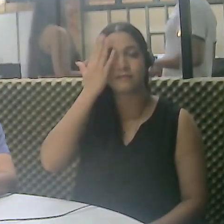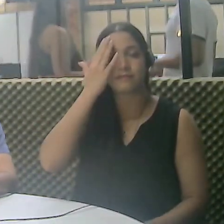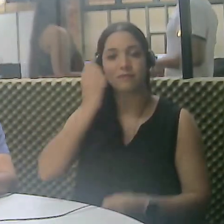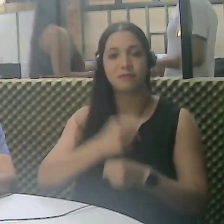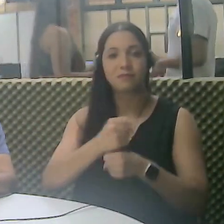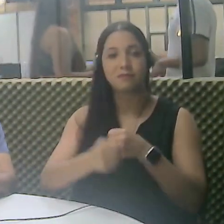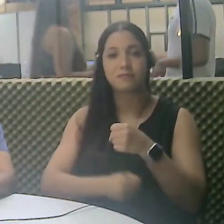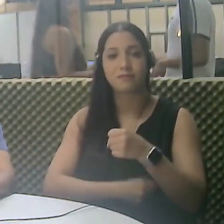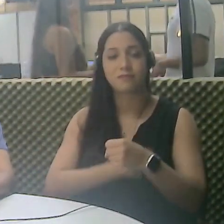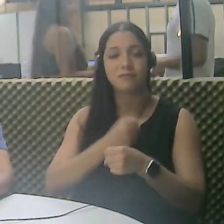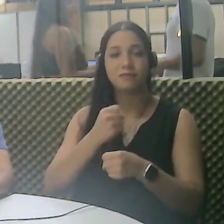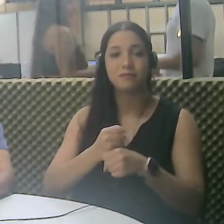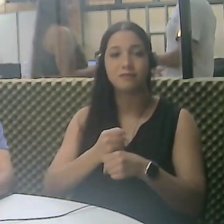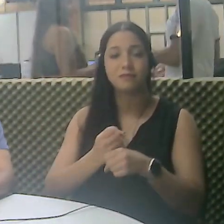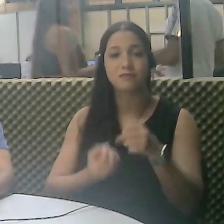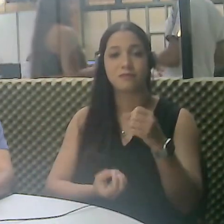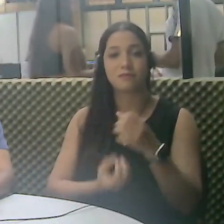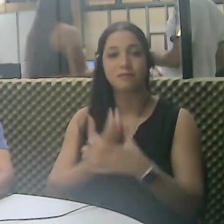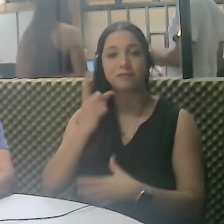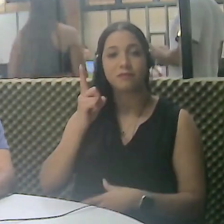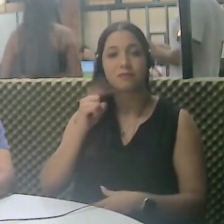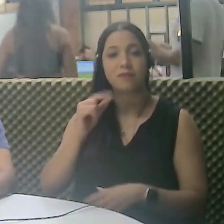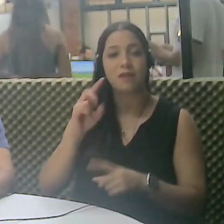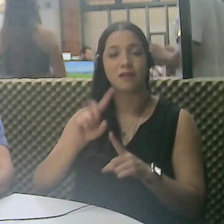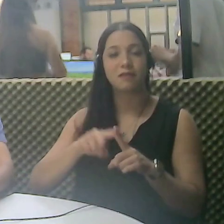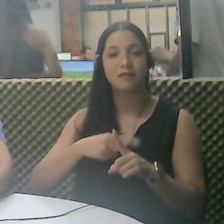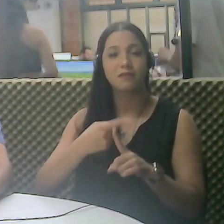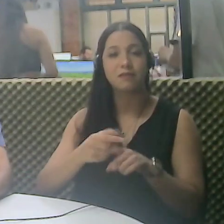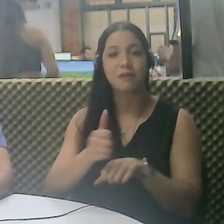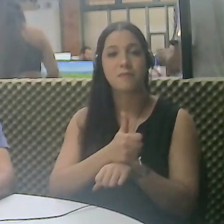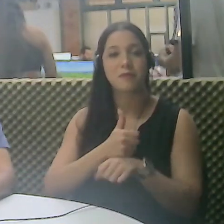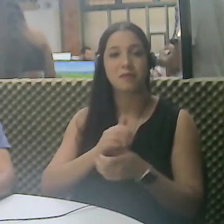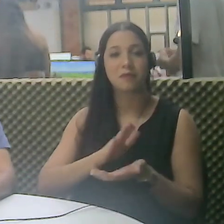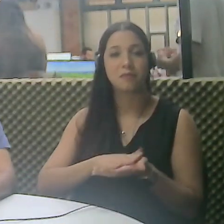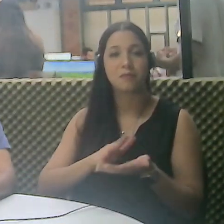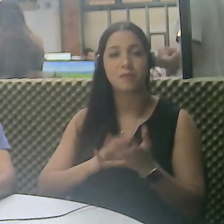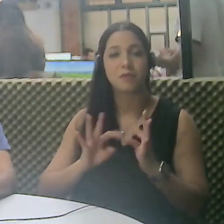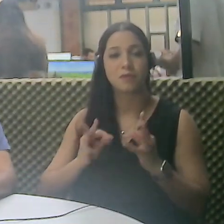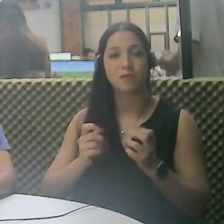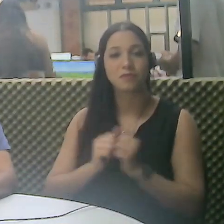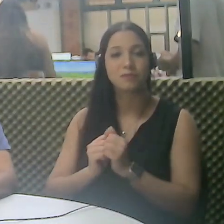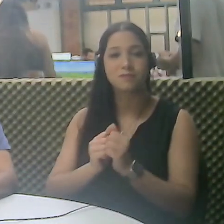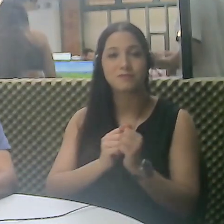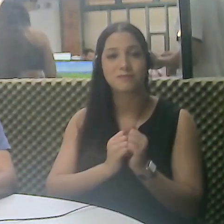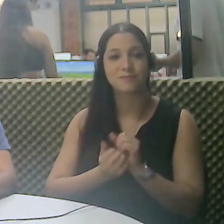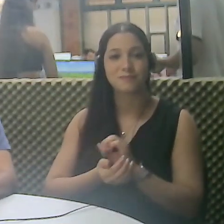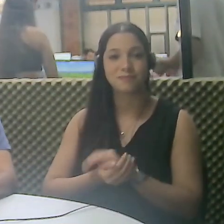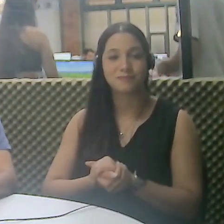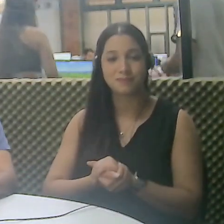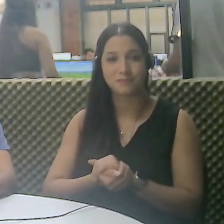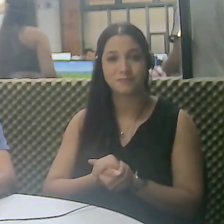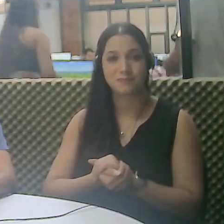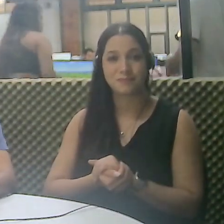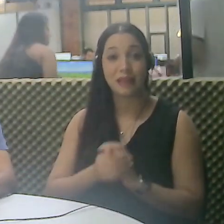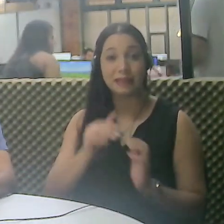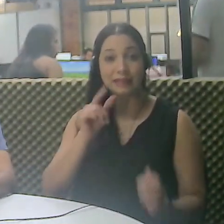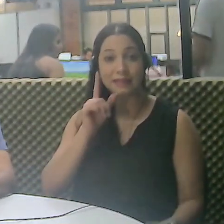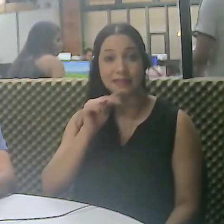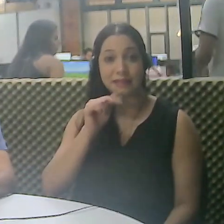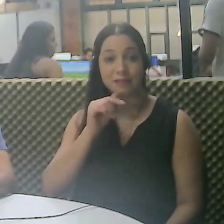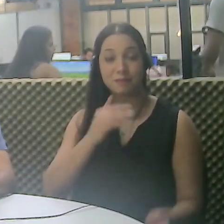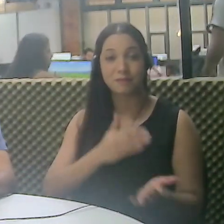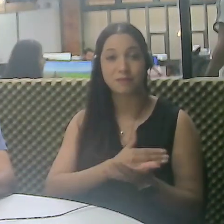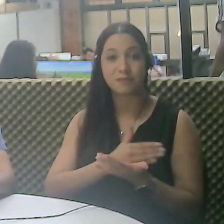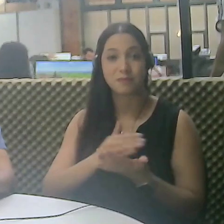ano que vem, esse resultado será muito melhor ainda. Parabéns a todos que participaram. Demain inicia a